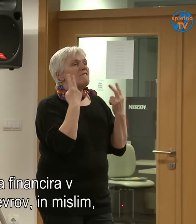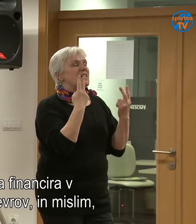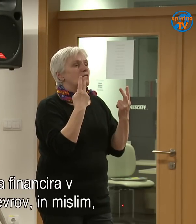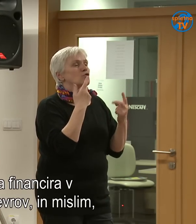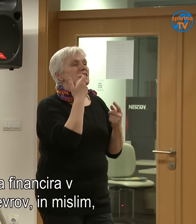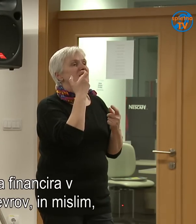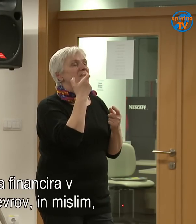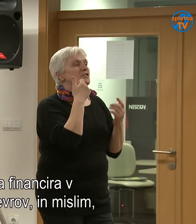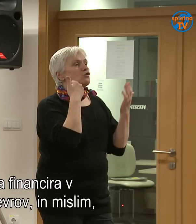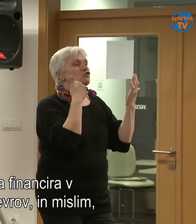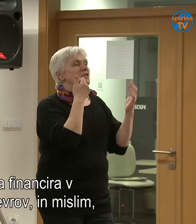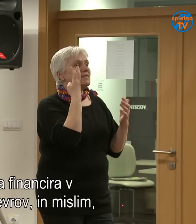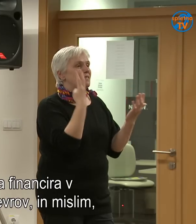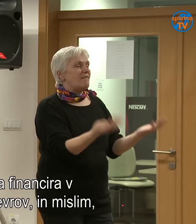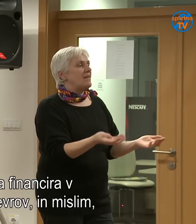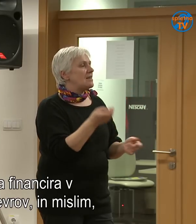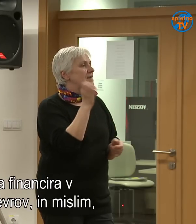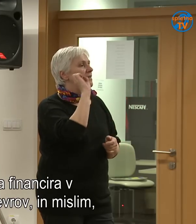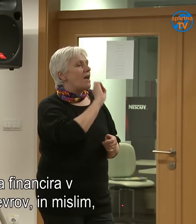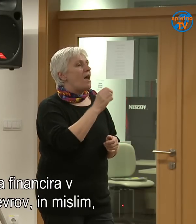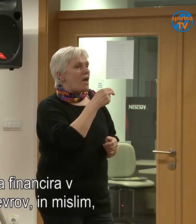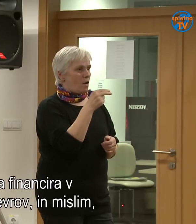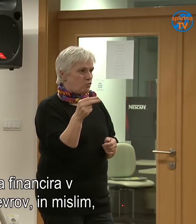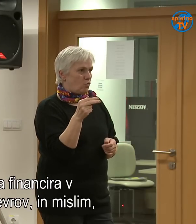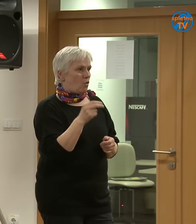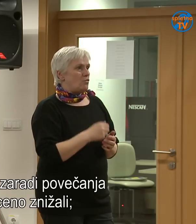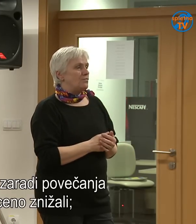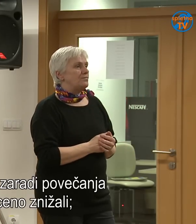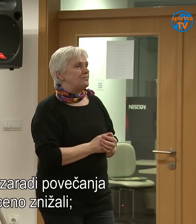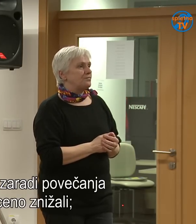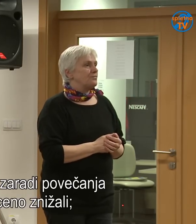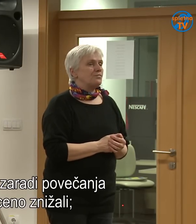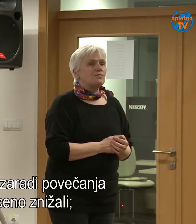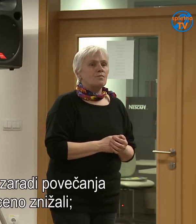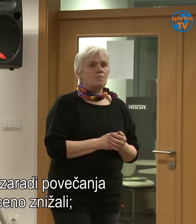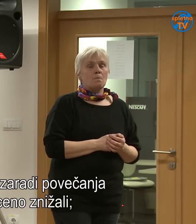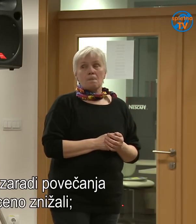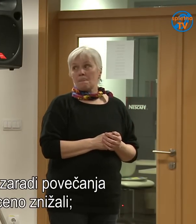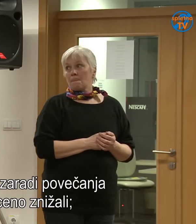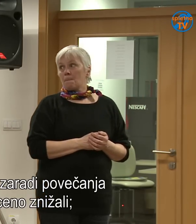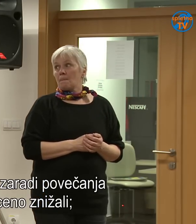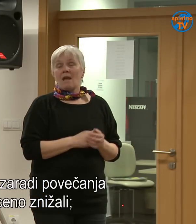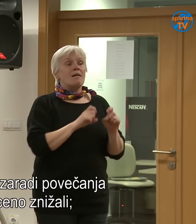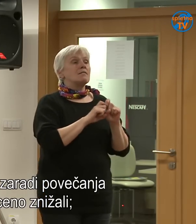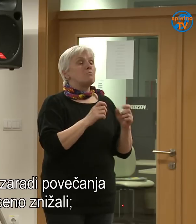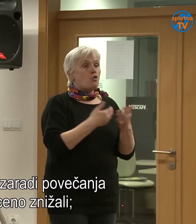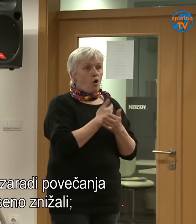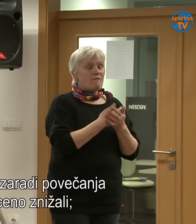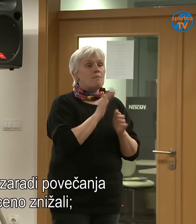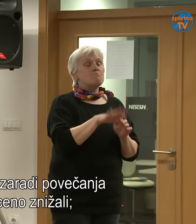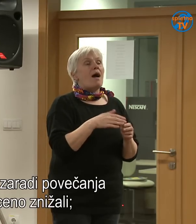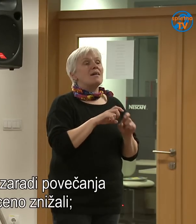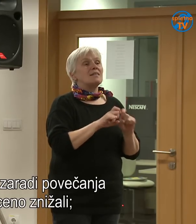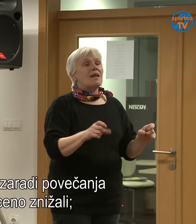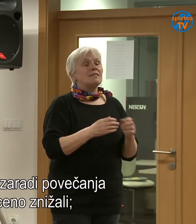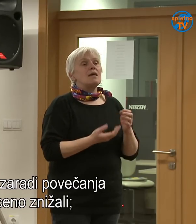vrednosti 296 evrov. In mislim, da po novem, zaradi povečanja prodaje